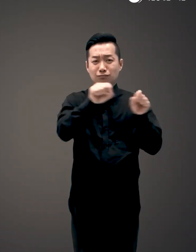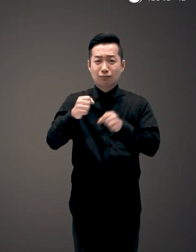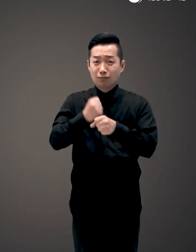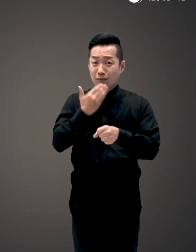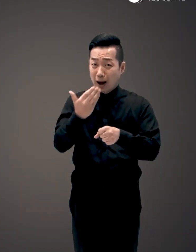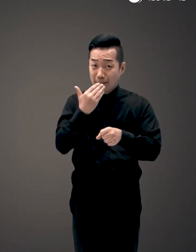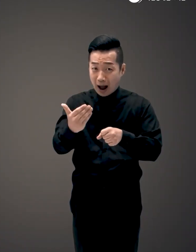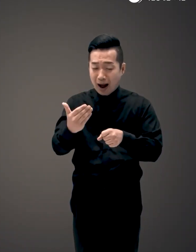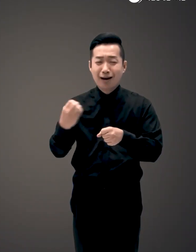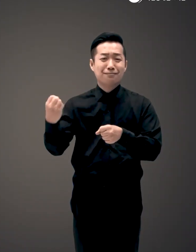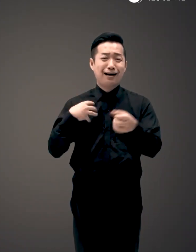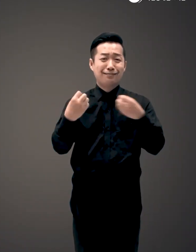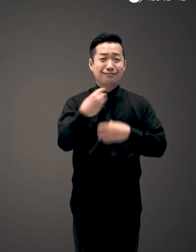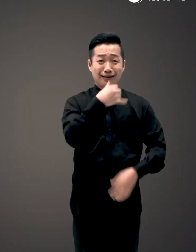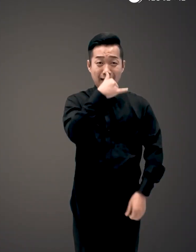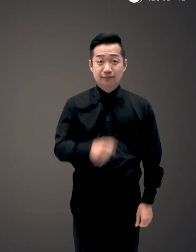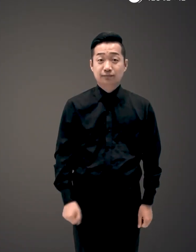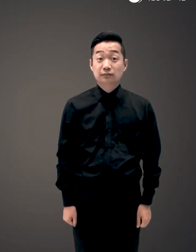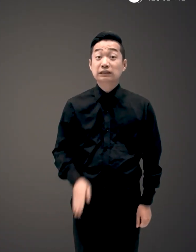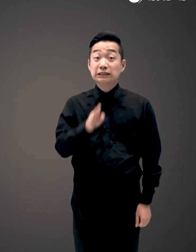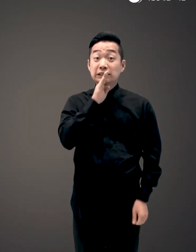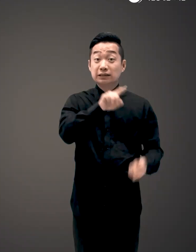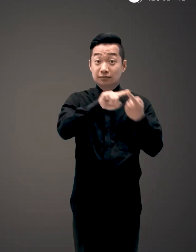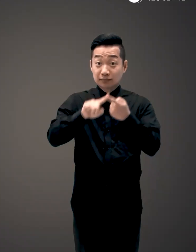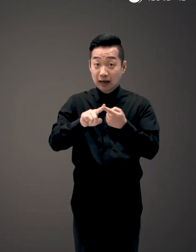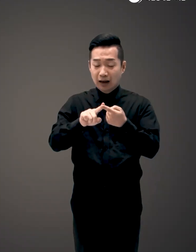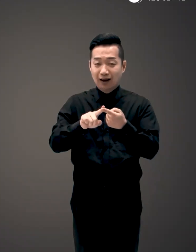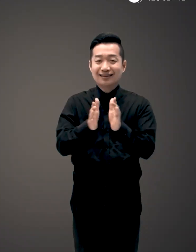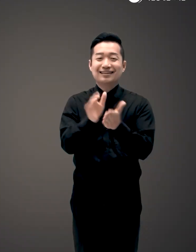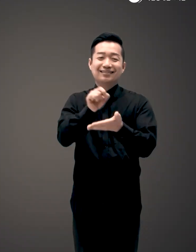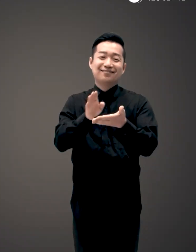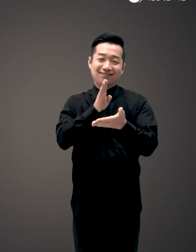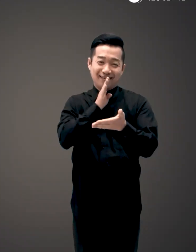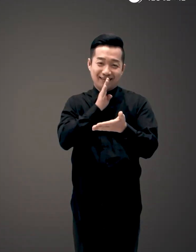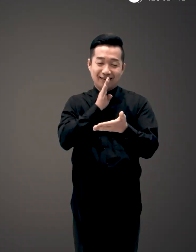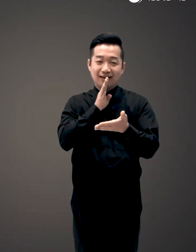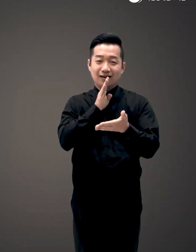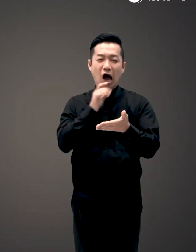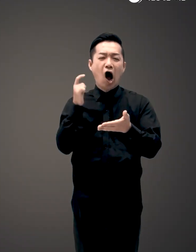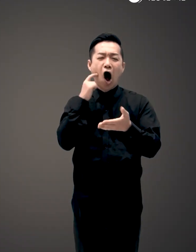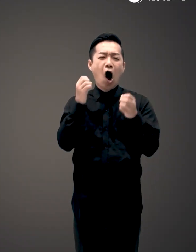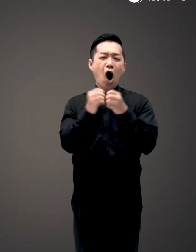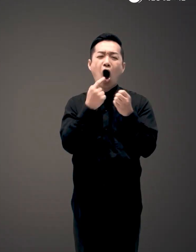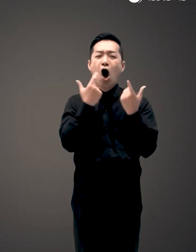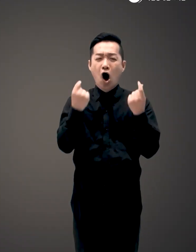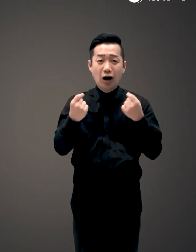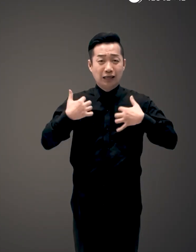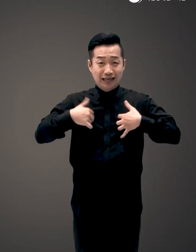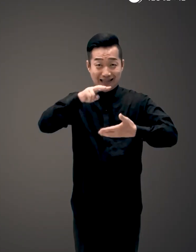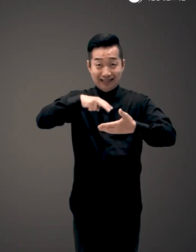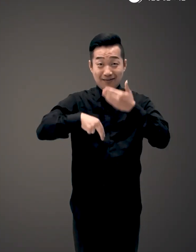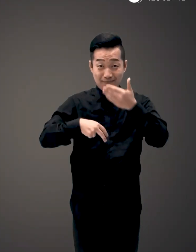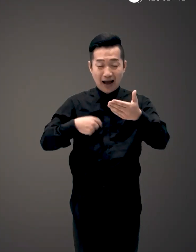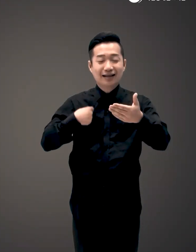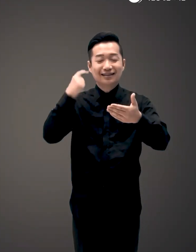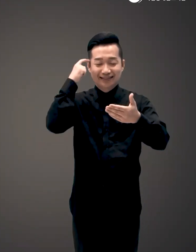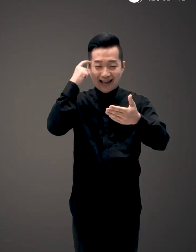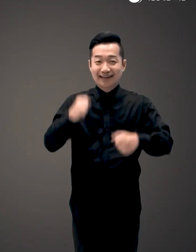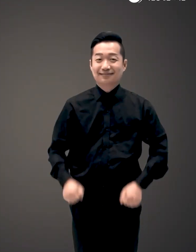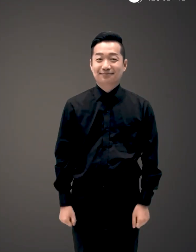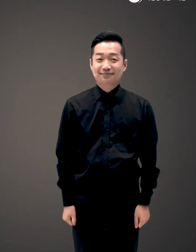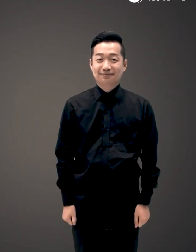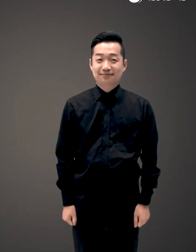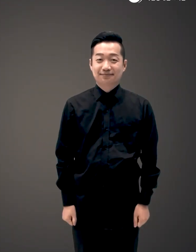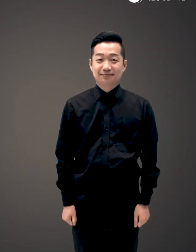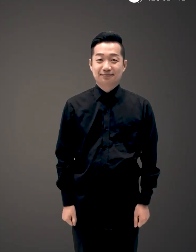만들어도 좋을 것 같은데요? 막 이렇게 말씀해 주셨는데, 진실에 반영돼서 쓴 책이지만 정말 약간 소설 읽듯이 재미나게 읽으실 수도 있을 것